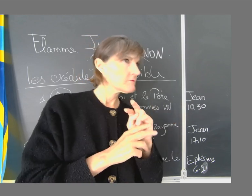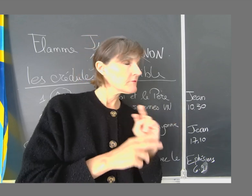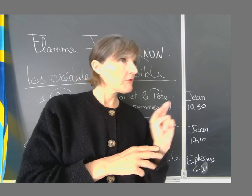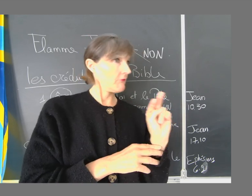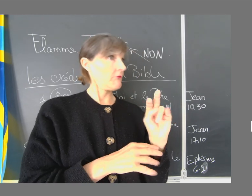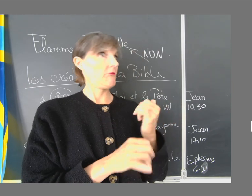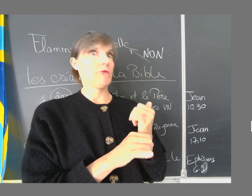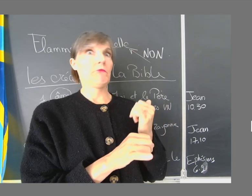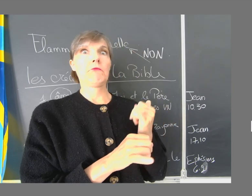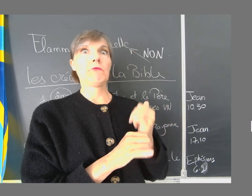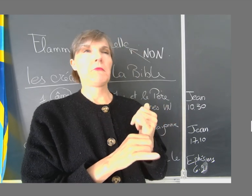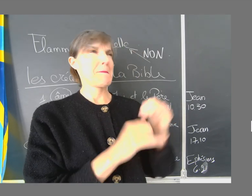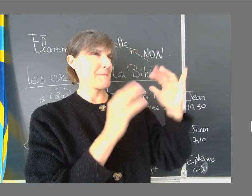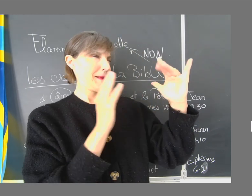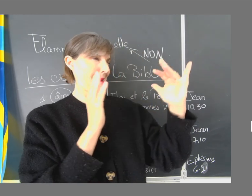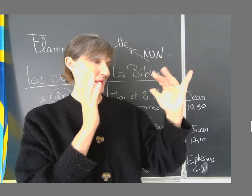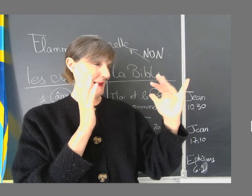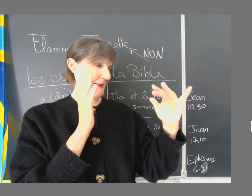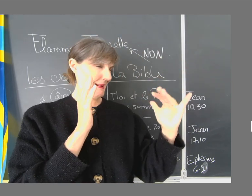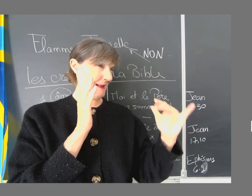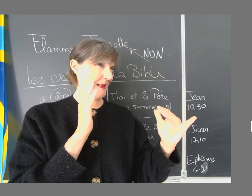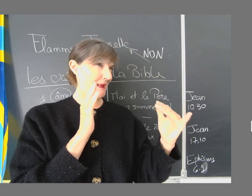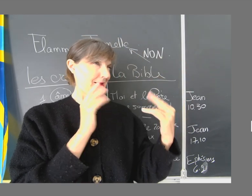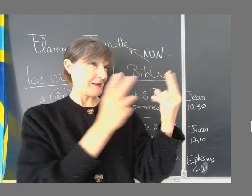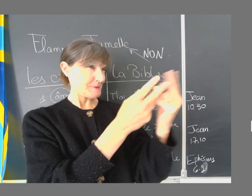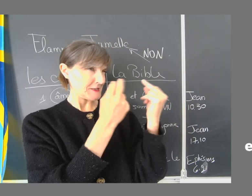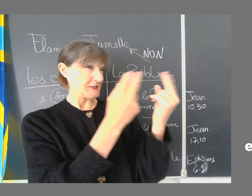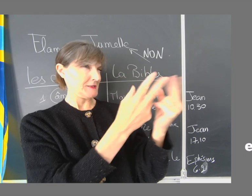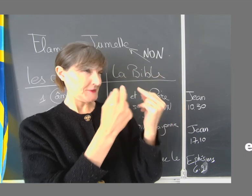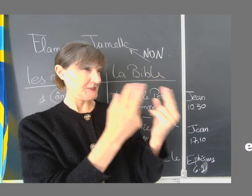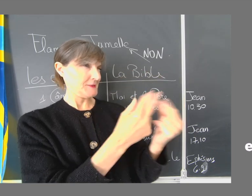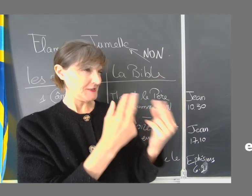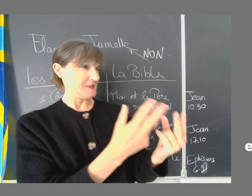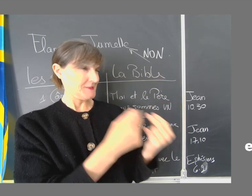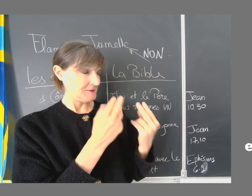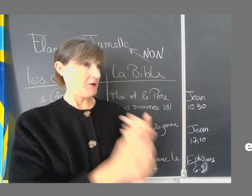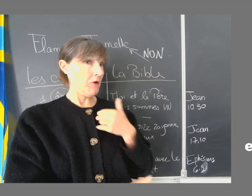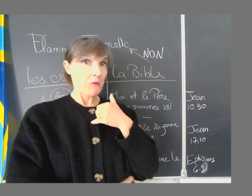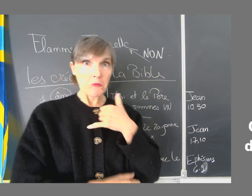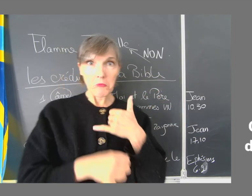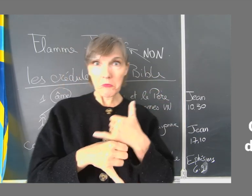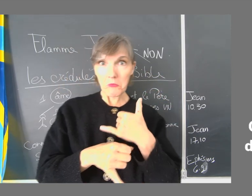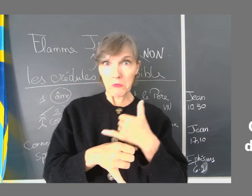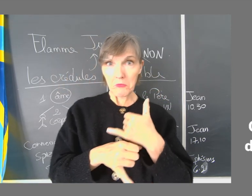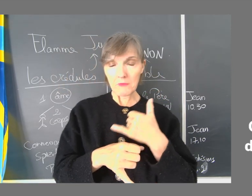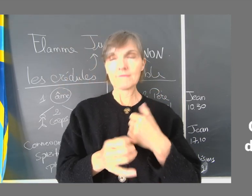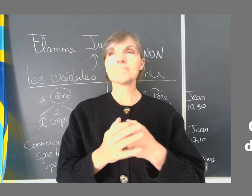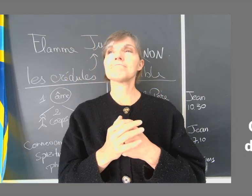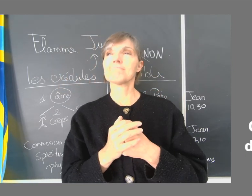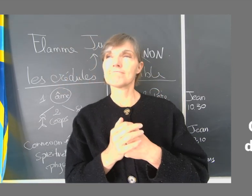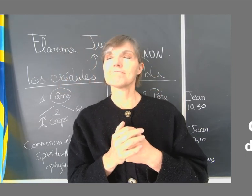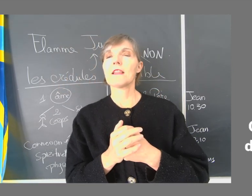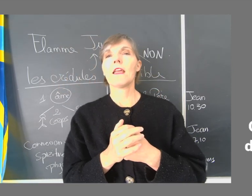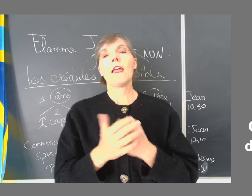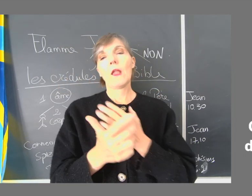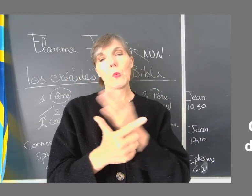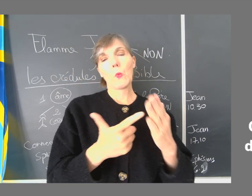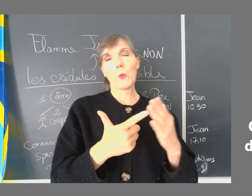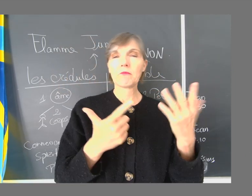et sur internet j'ai regardé ce que signifiait cette expression flammes jumelles on trouve pas mal d'explications et de définitions